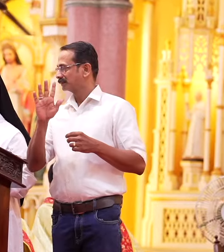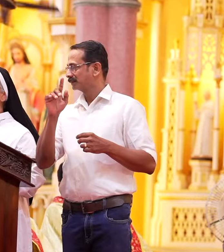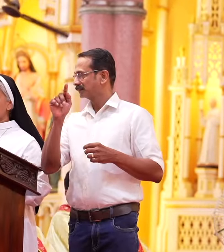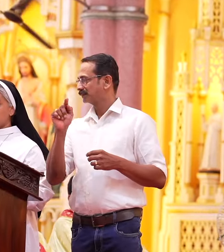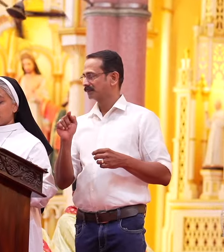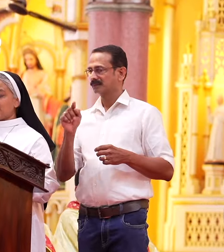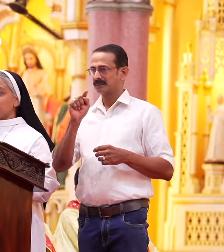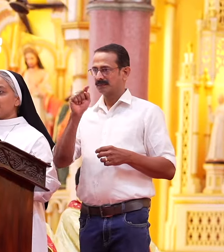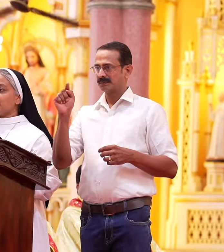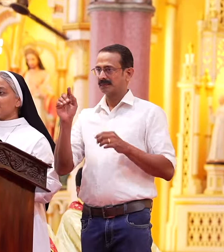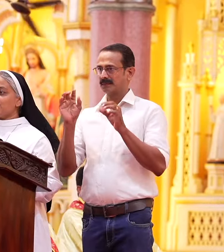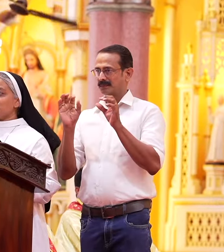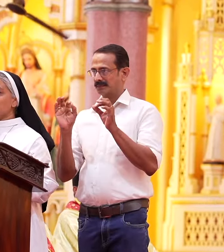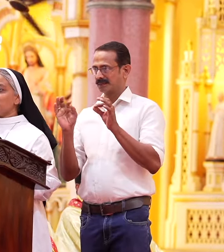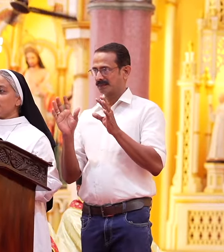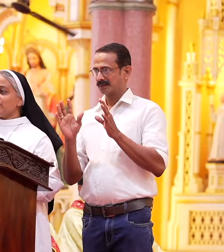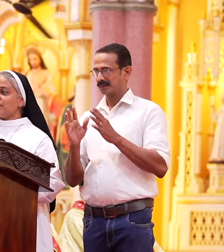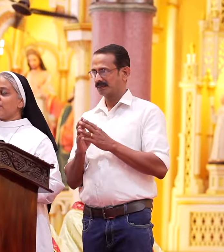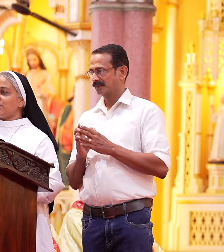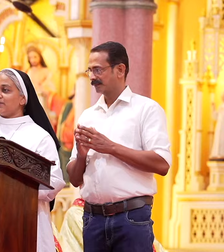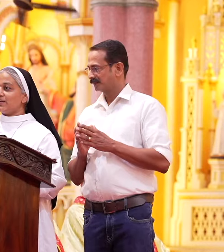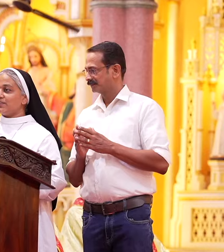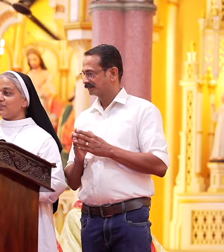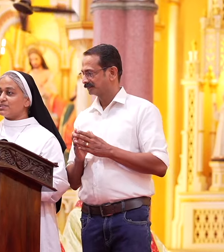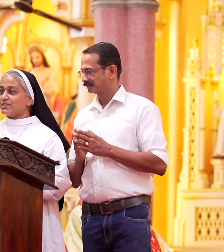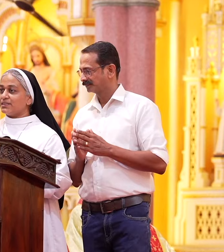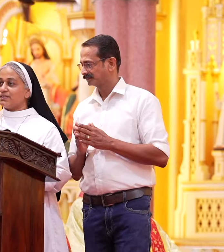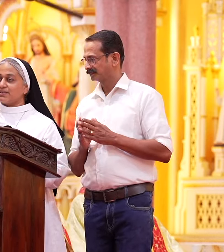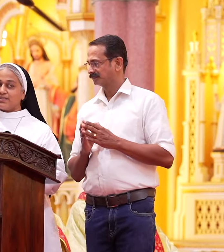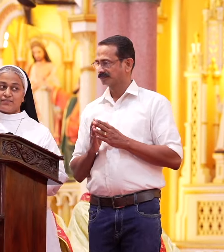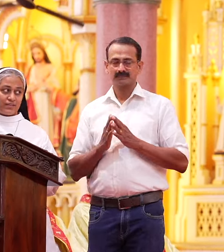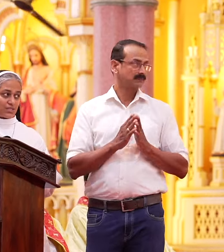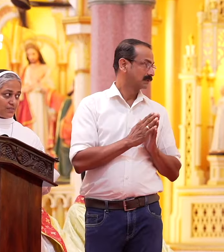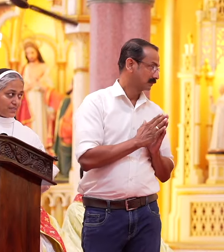ഹെബ്രായർക്കുള്ള ലേഖനം അധ്യായം 5:1-10 വരെയുള്ള തിരുവചനങ്ങൾ